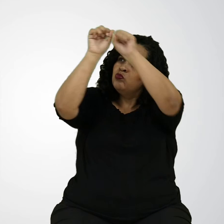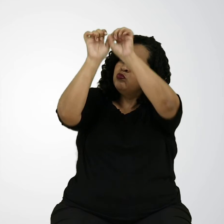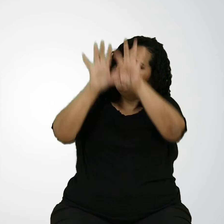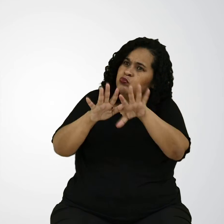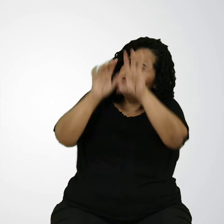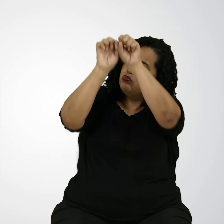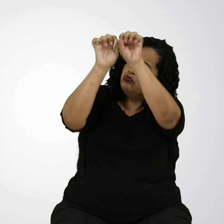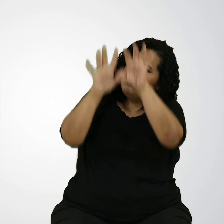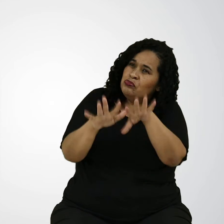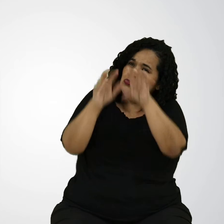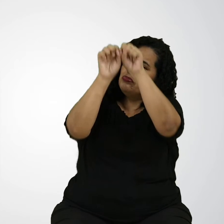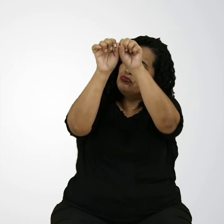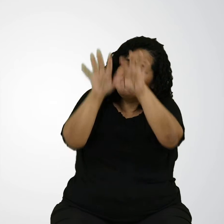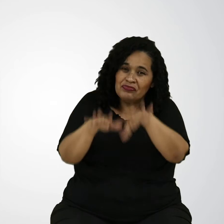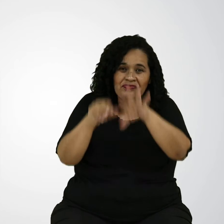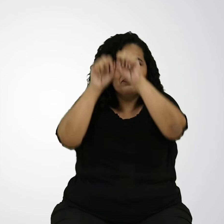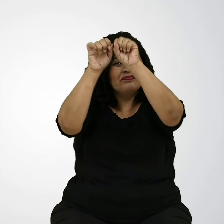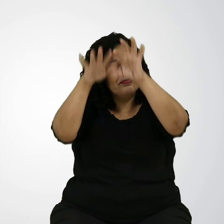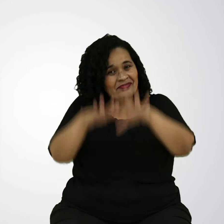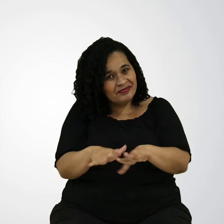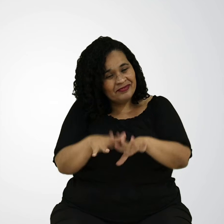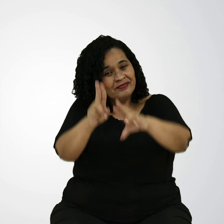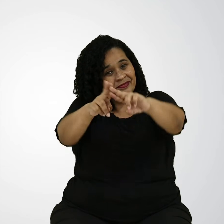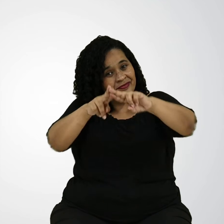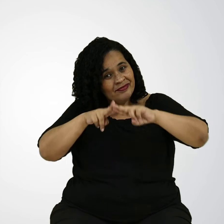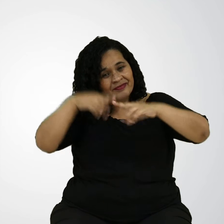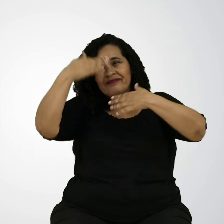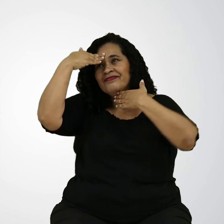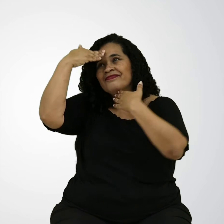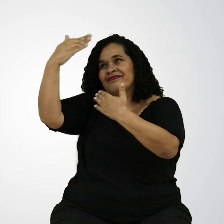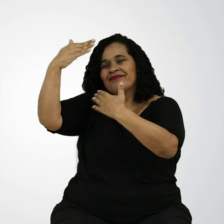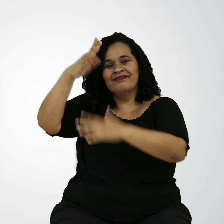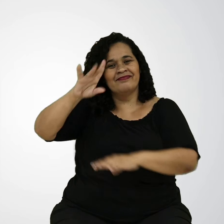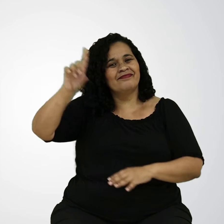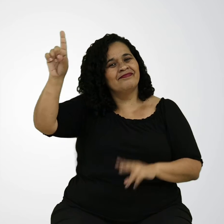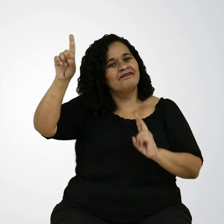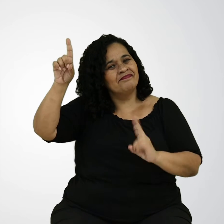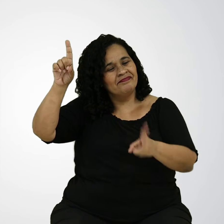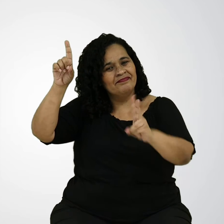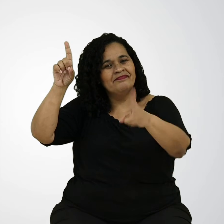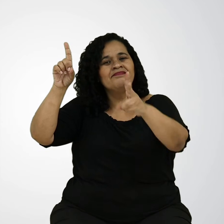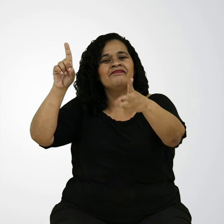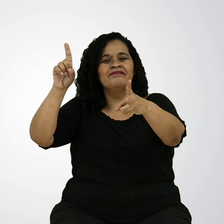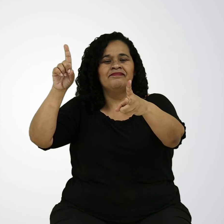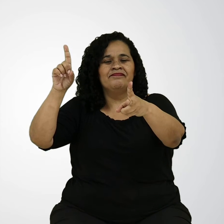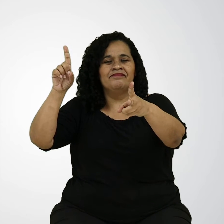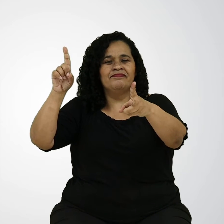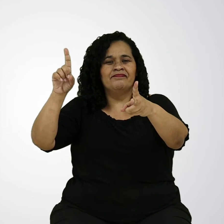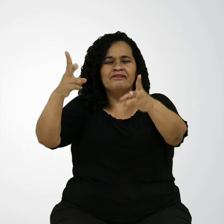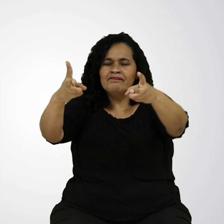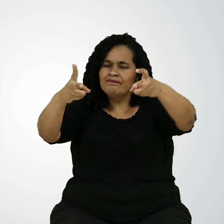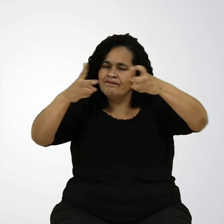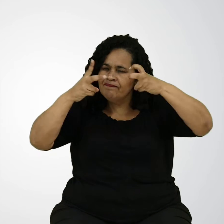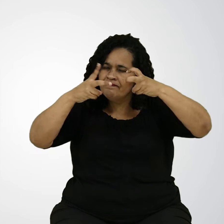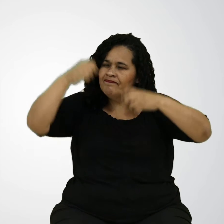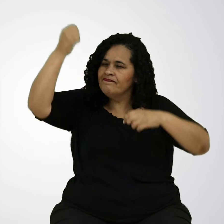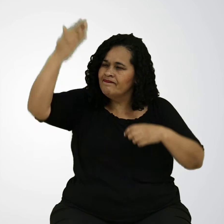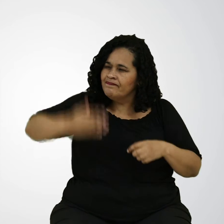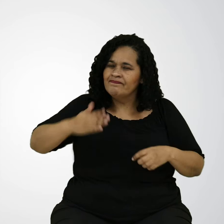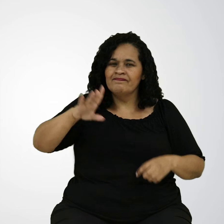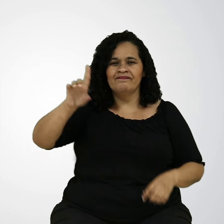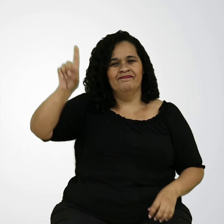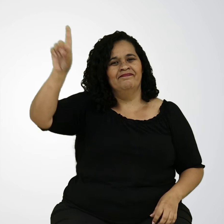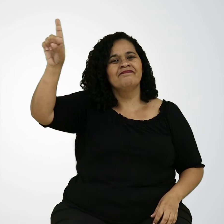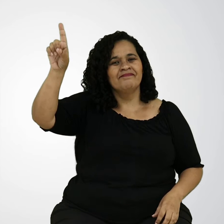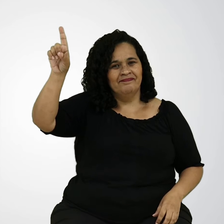fala, o Senhor de fato, em coisas mínimas, as coisas grandes, mas você vê claramente a presença de Deus e